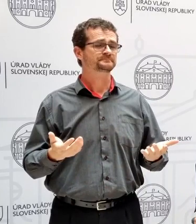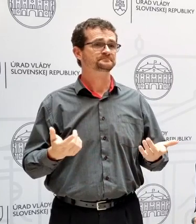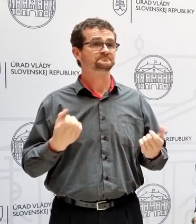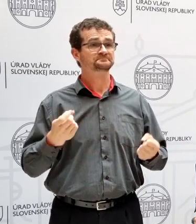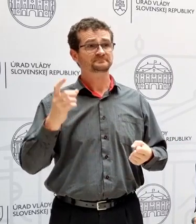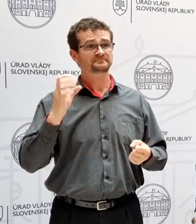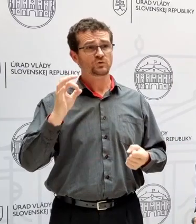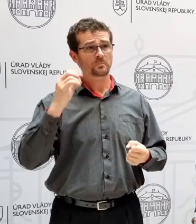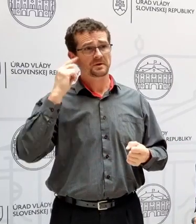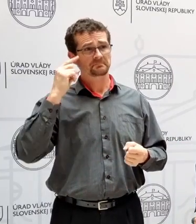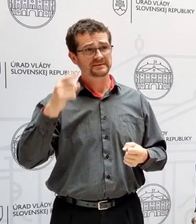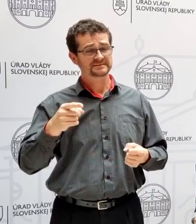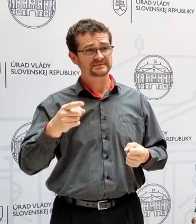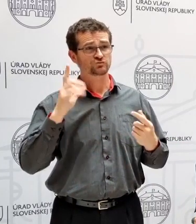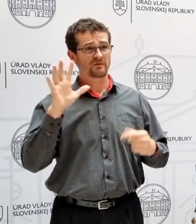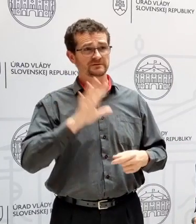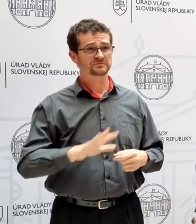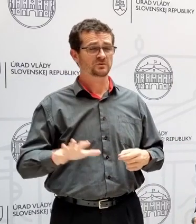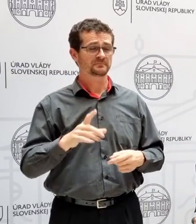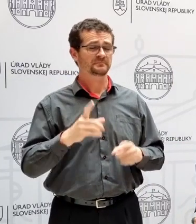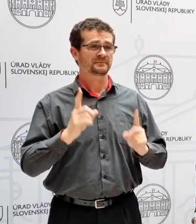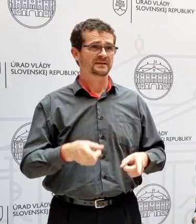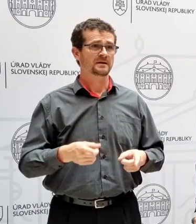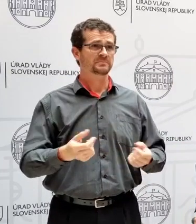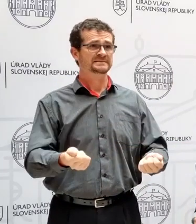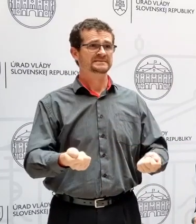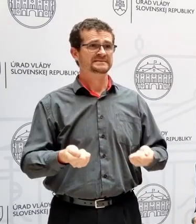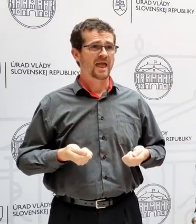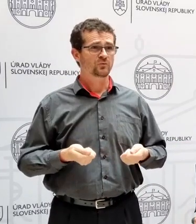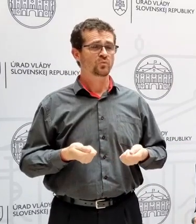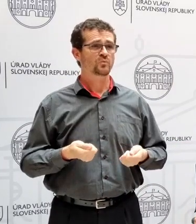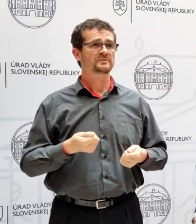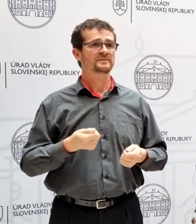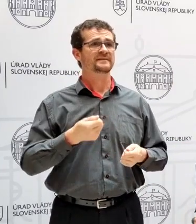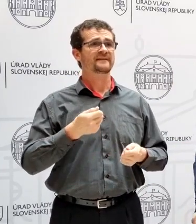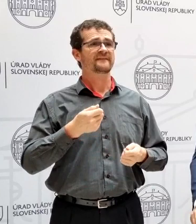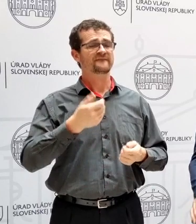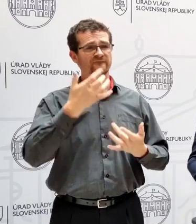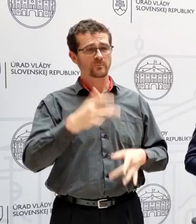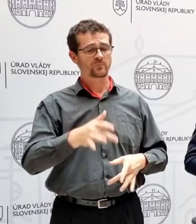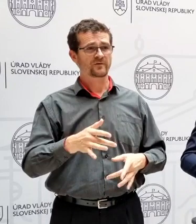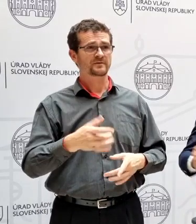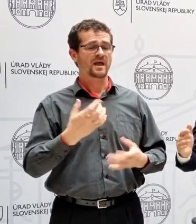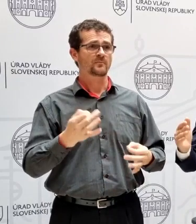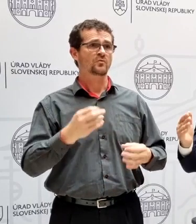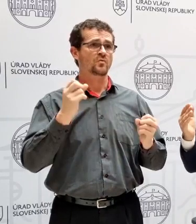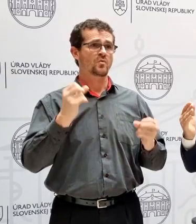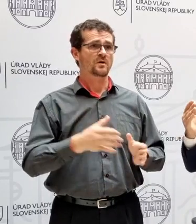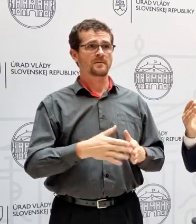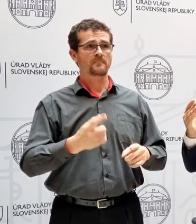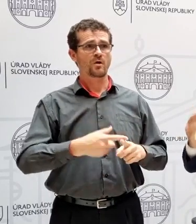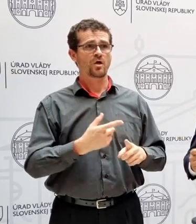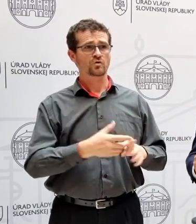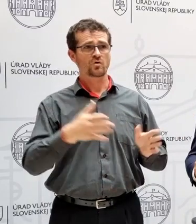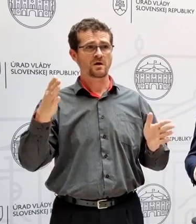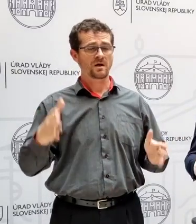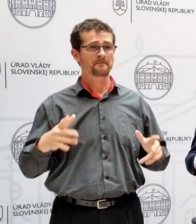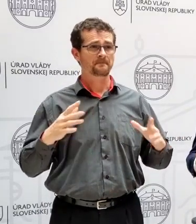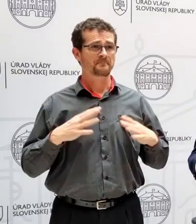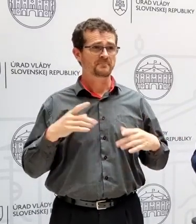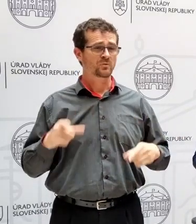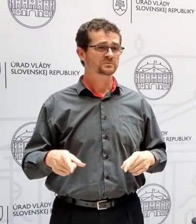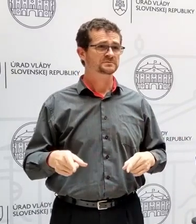ak to myslí dobre zároveň aj so Slovenskom, tak treba stiahnuť výpovede, nevyhrážať sa výpovediami a upovedať si aspoň dobre, dajme si polročnú pauzu,